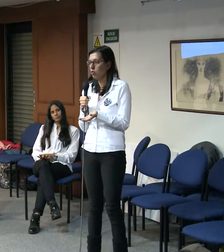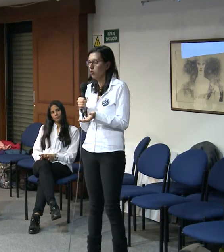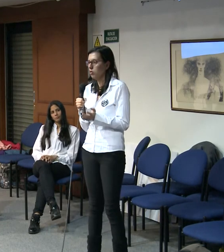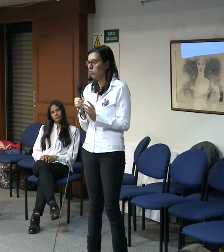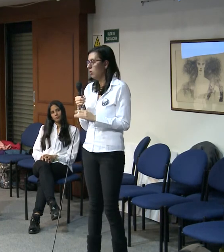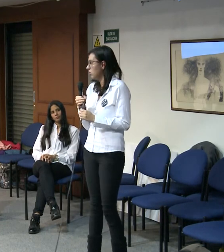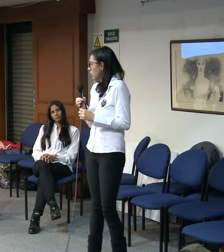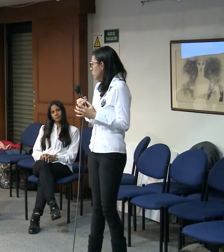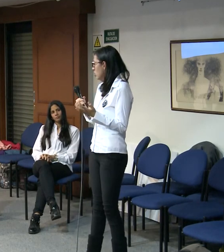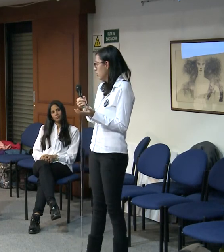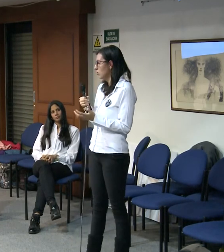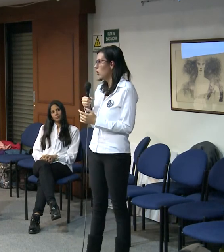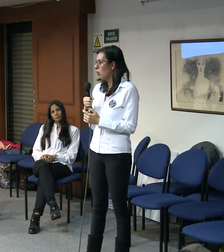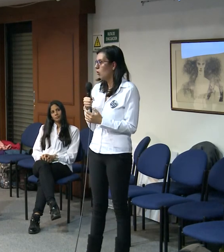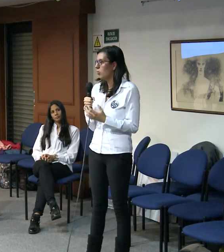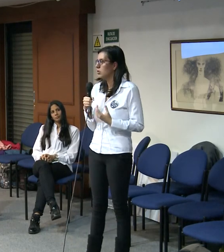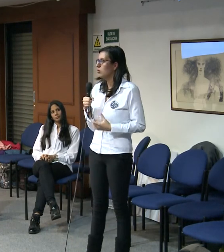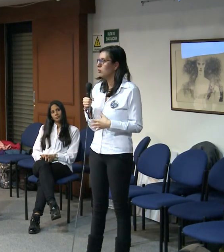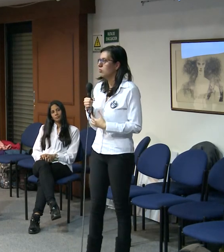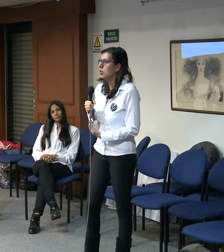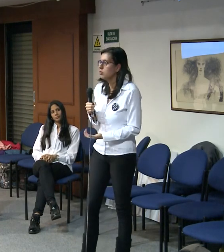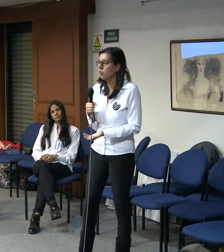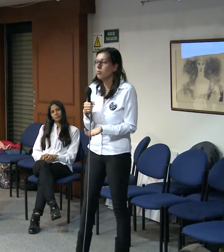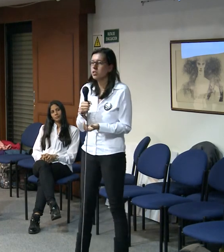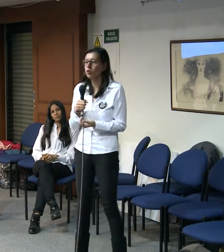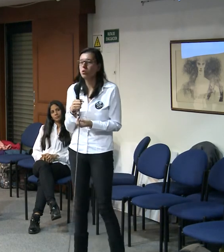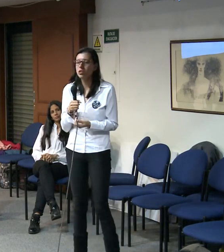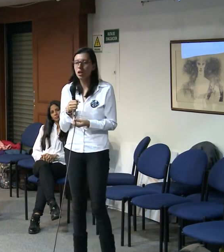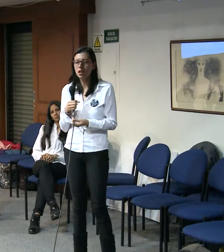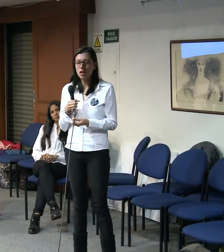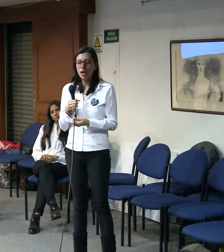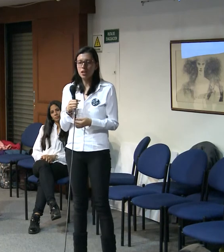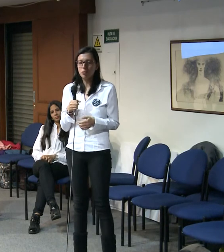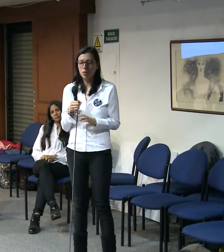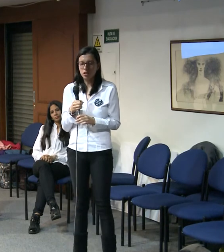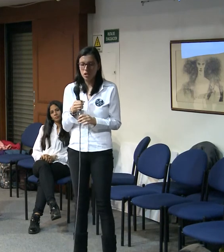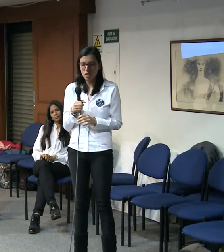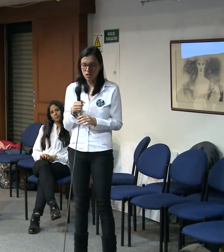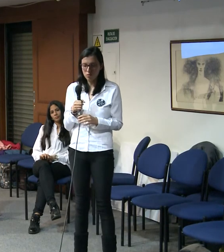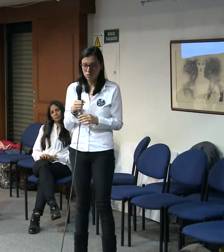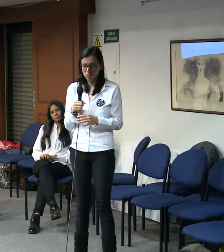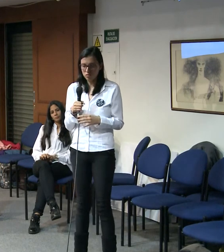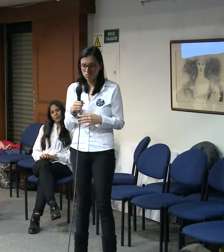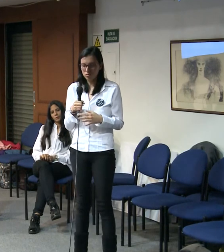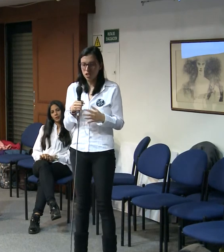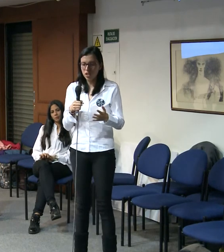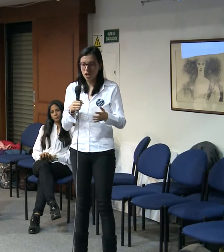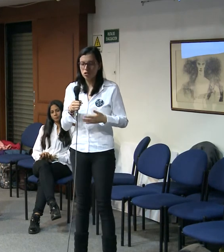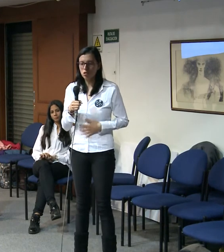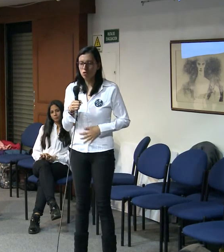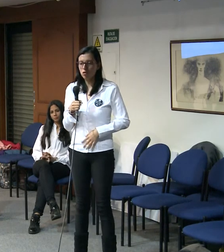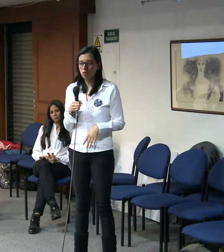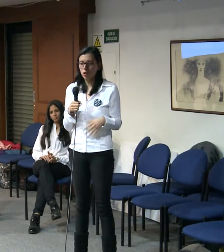pues ningún conocimiento, o pues no, en su formación no está esa parte, digamos,